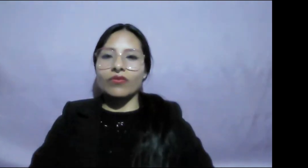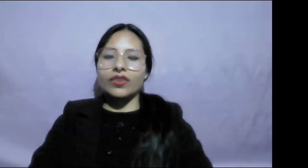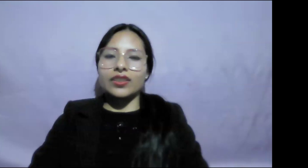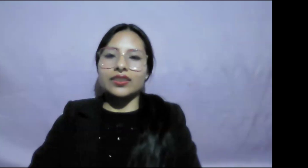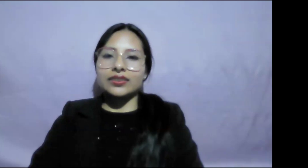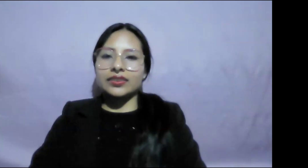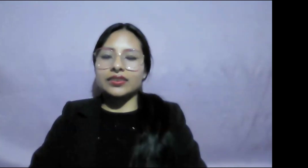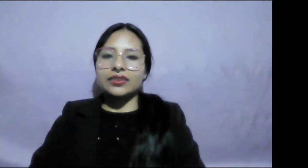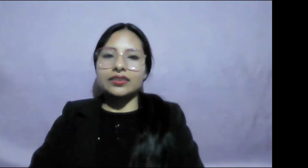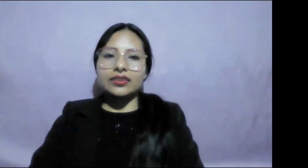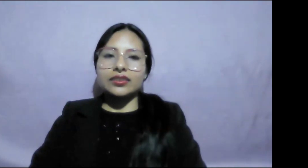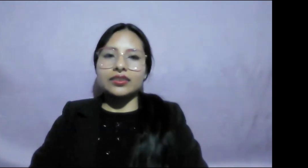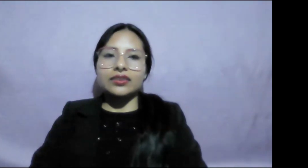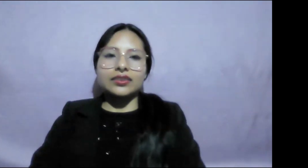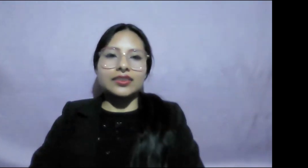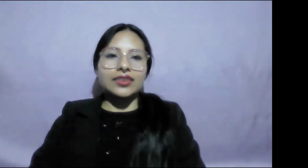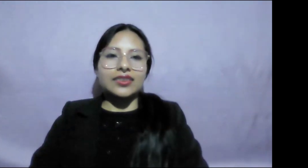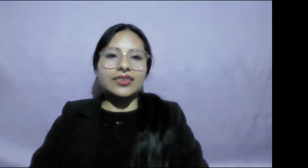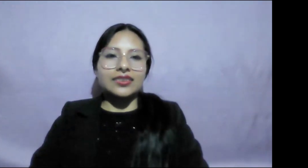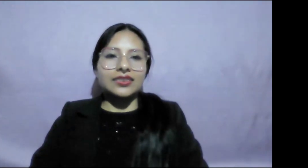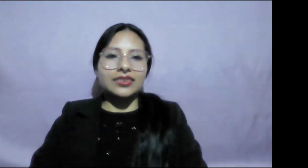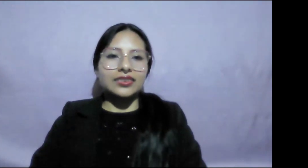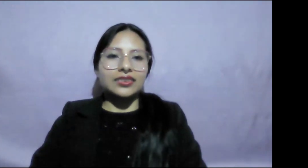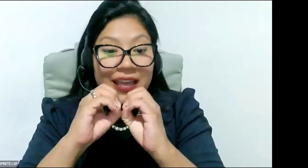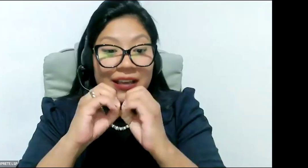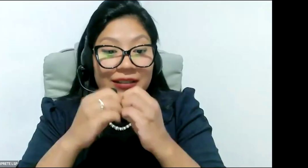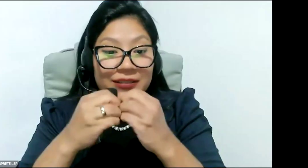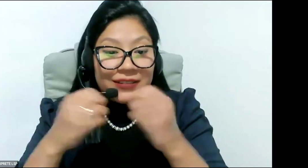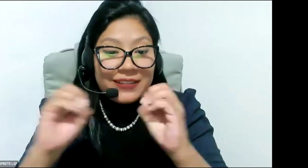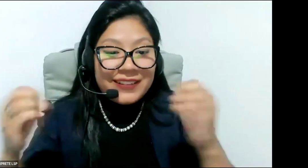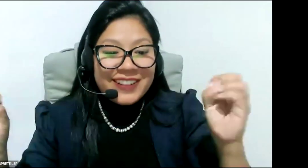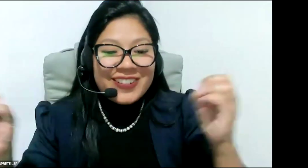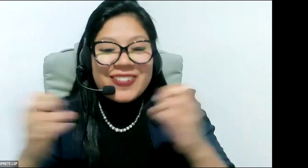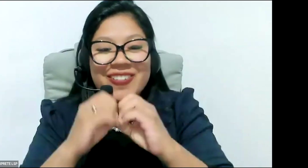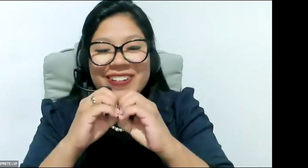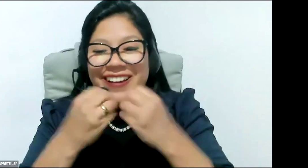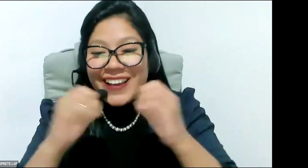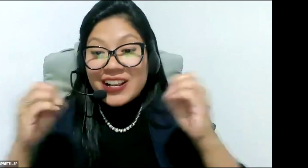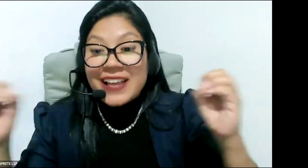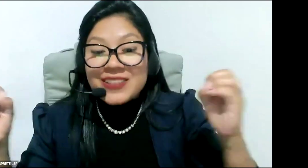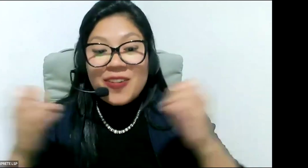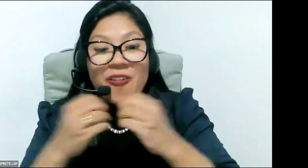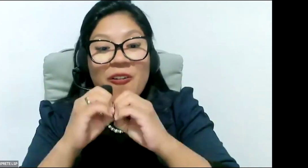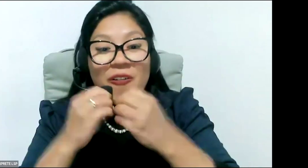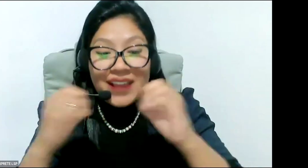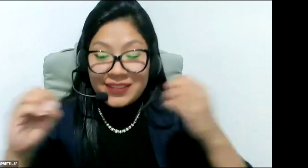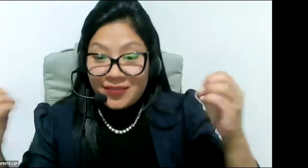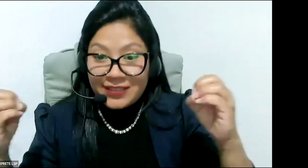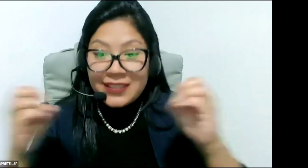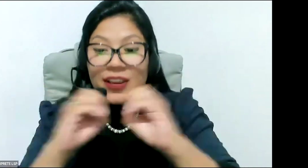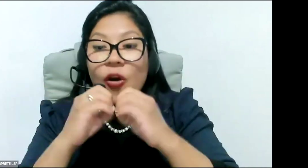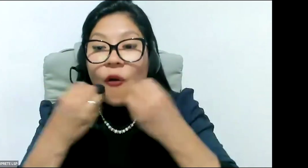muy bien continuamos continuamos entonces ahora con las